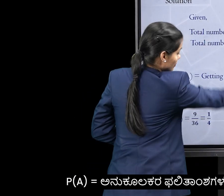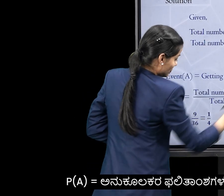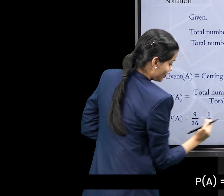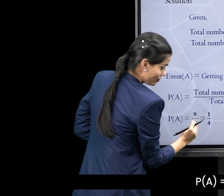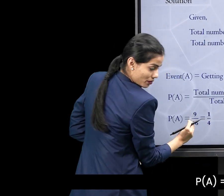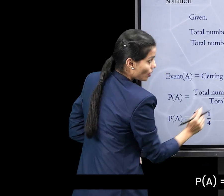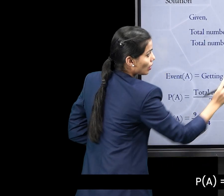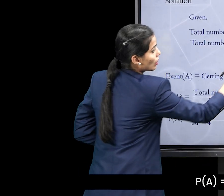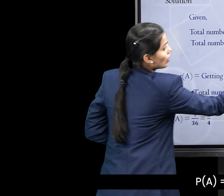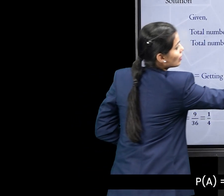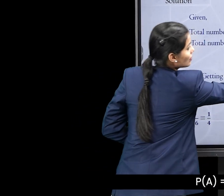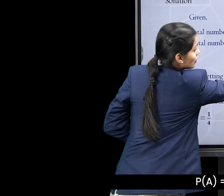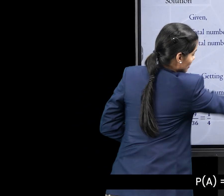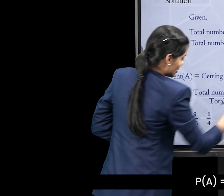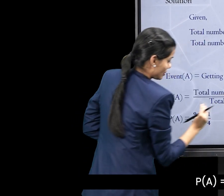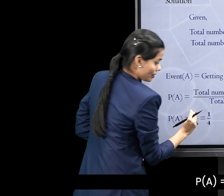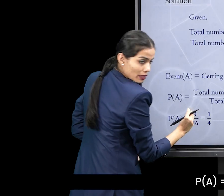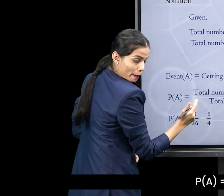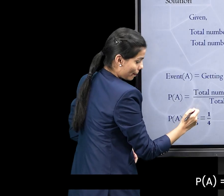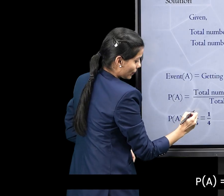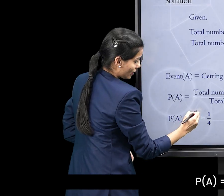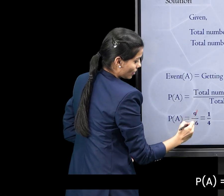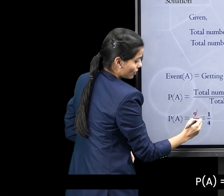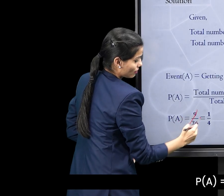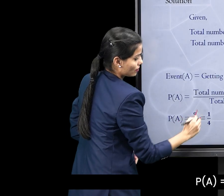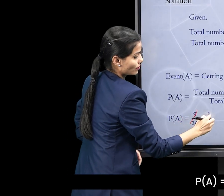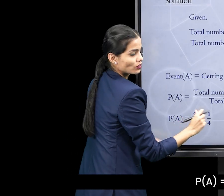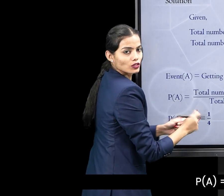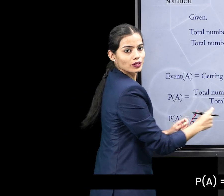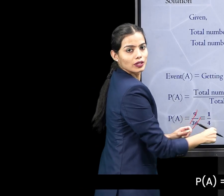P of A is equal to 9 by 36 is equal to 1 by 4.